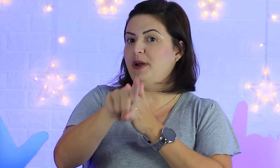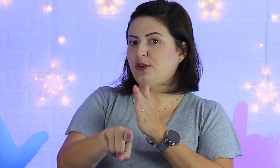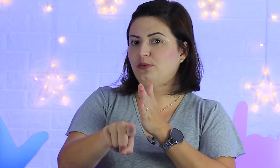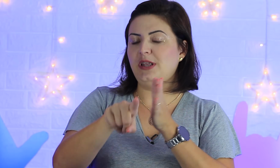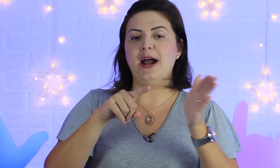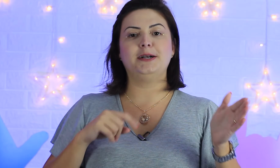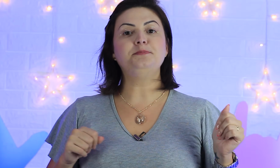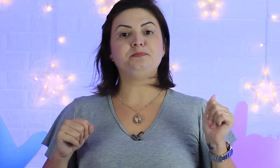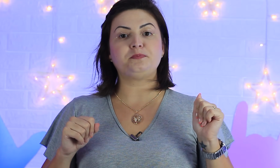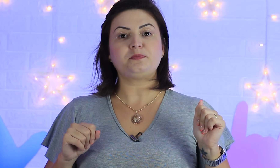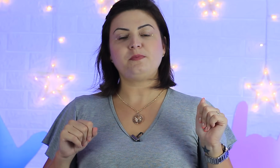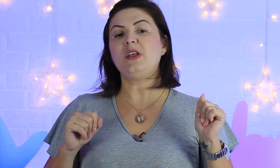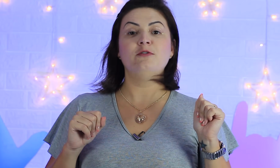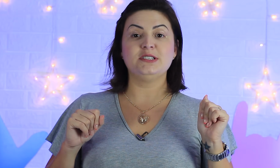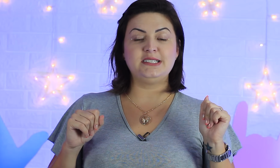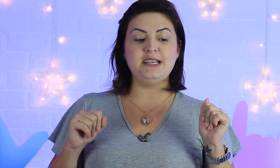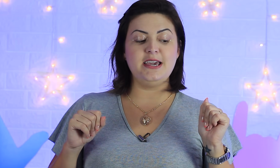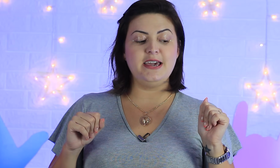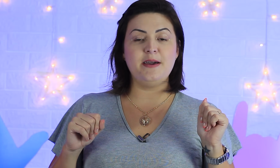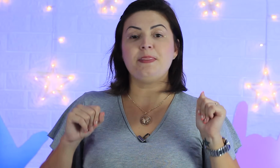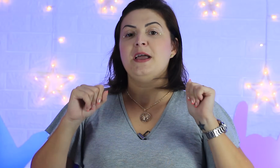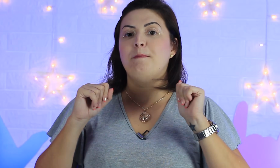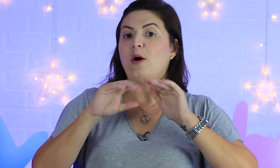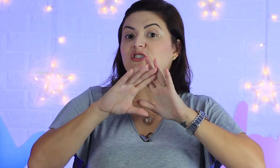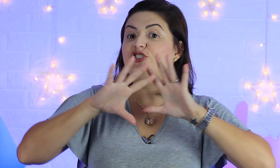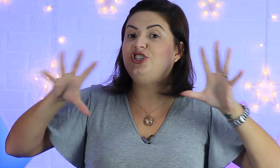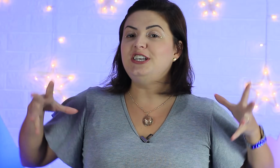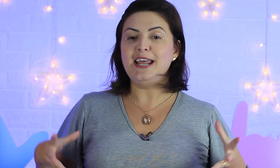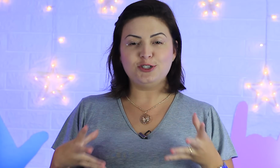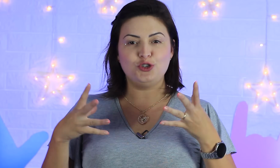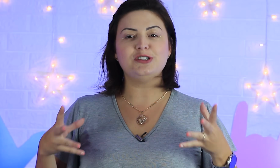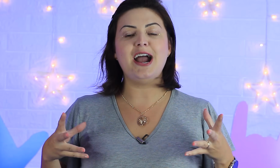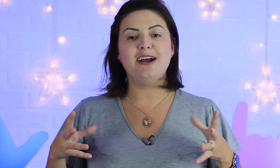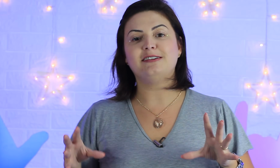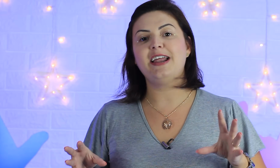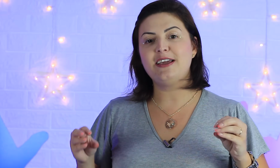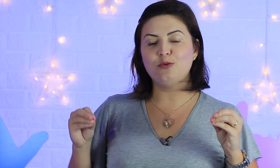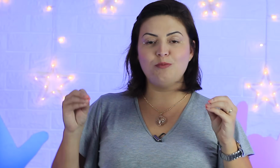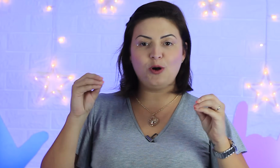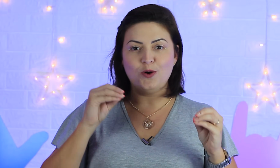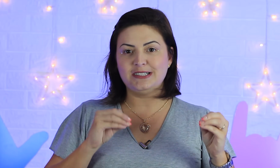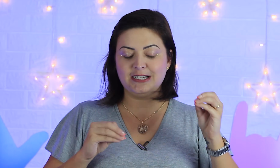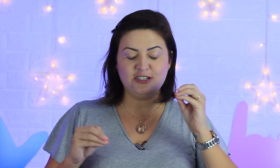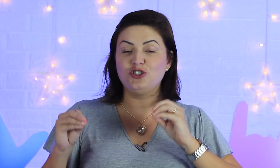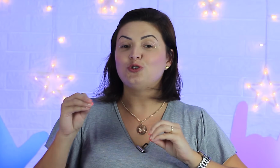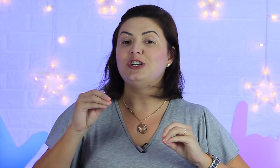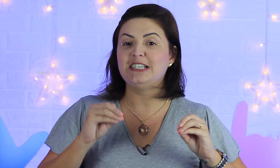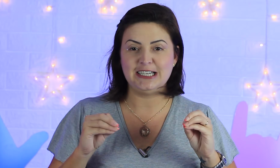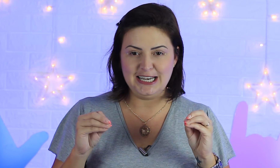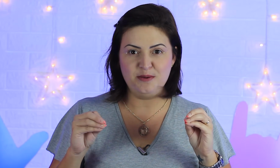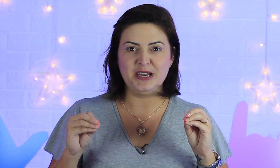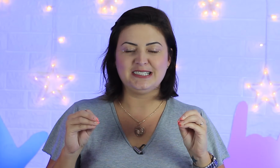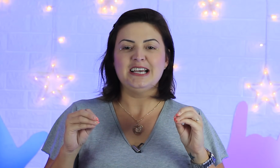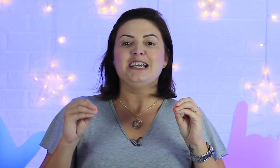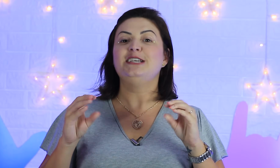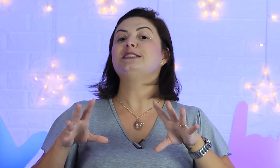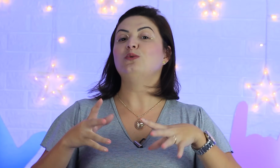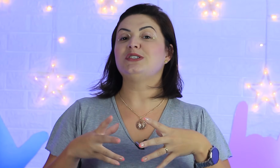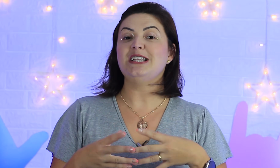perguntar, você pode direcionar. Tem uma coisa que a gente utiliza na Libras, que são os